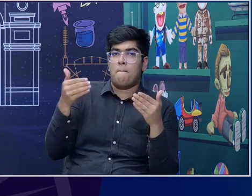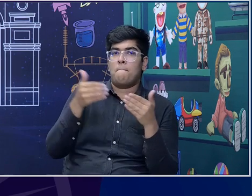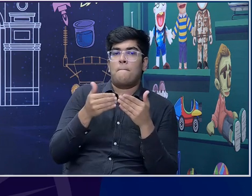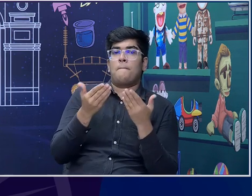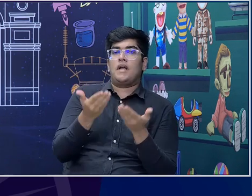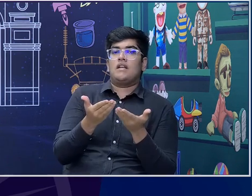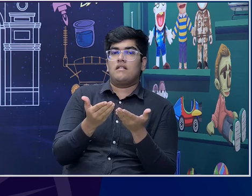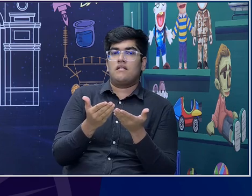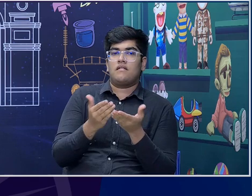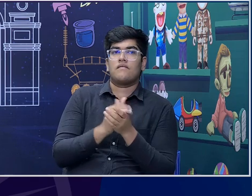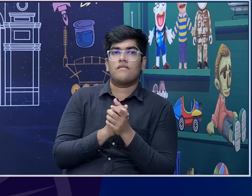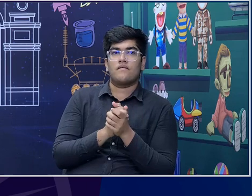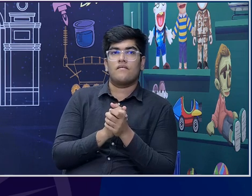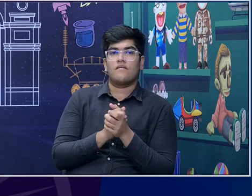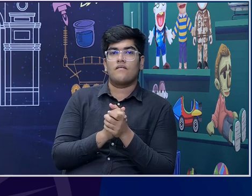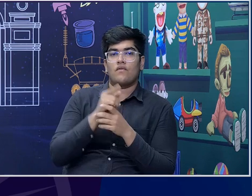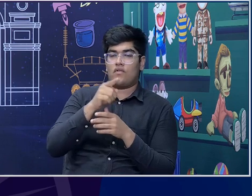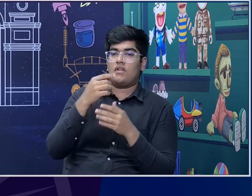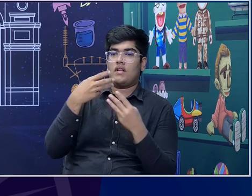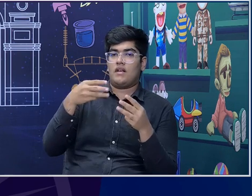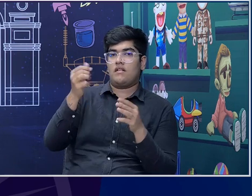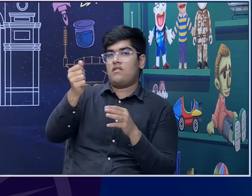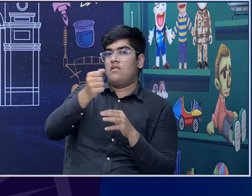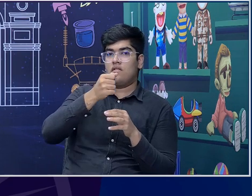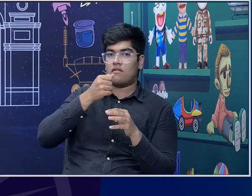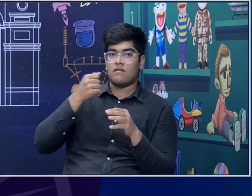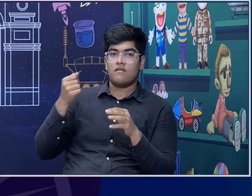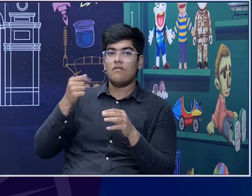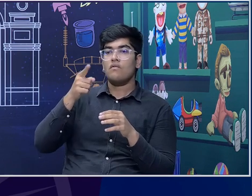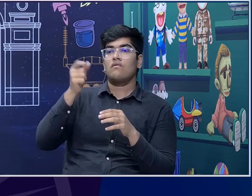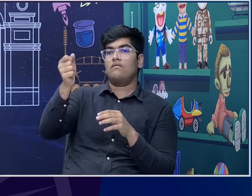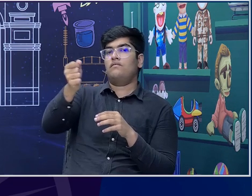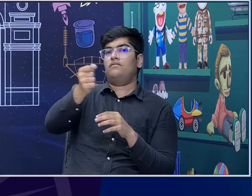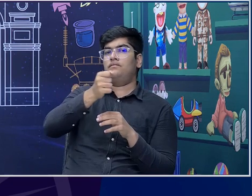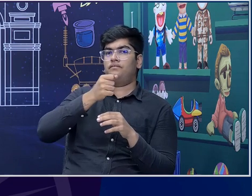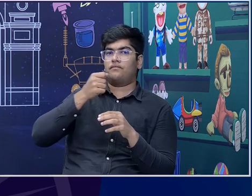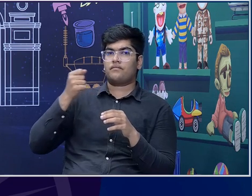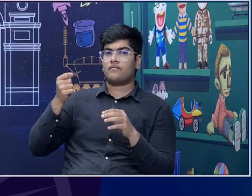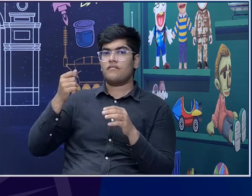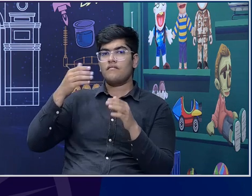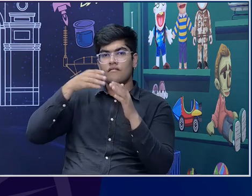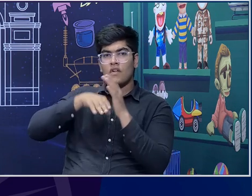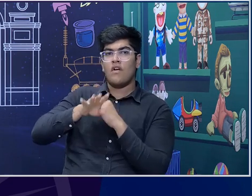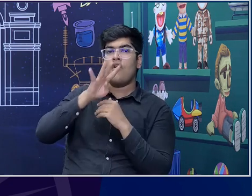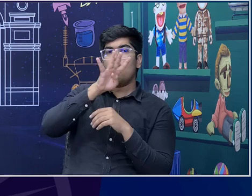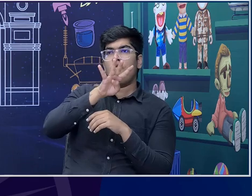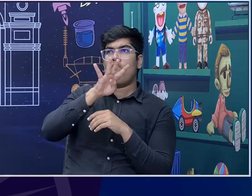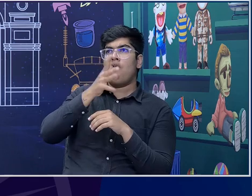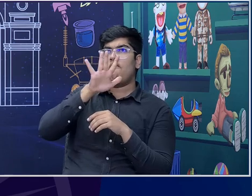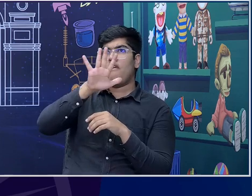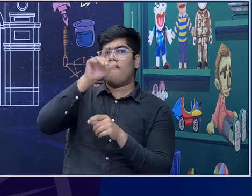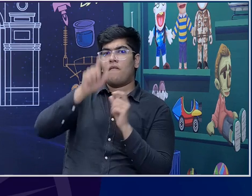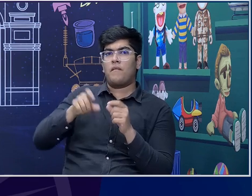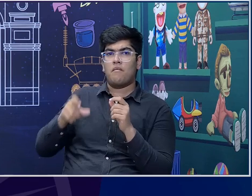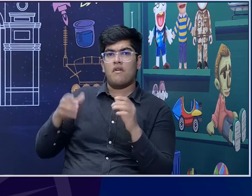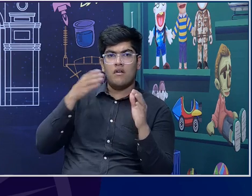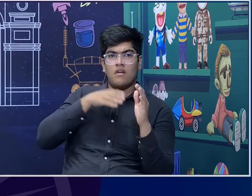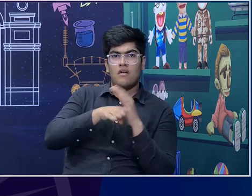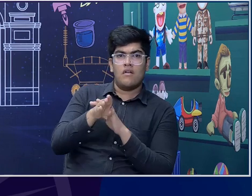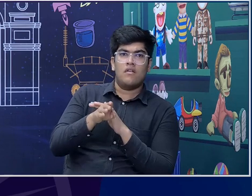उन्होंने दरवाजा खोल दिया, लेकिन बच्चों दरवाजा जैसे ही खोला, तो अंदर 4-5 लोग आ गए, और